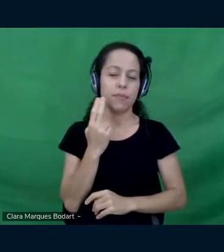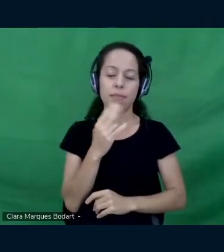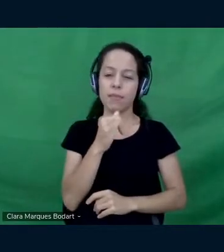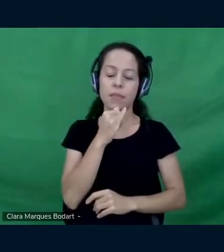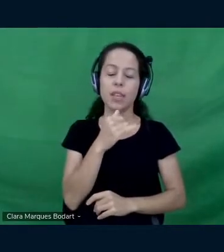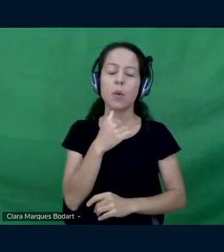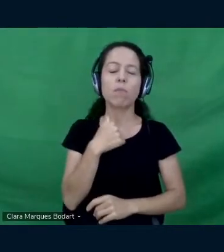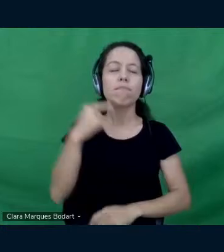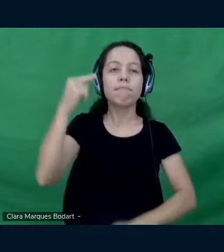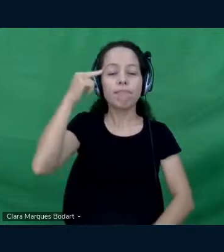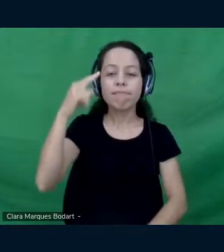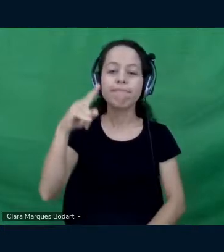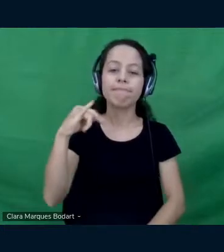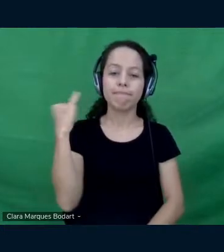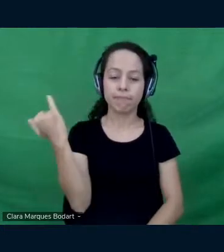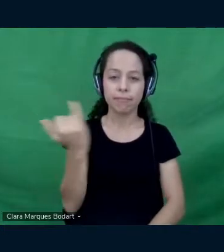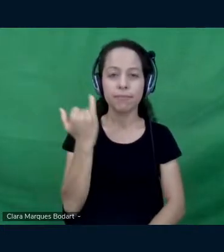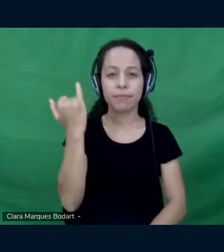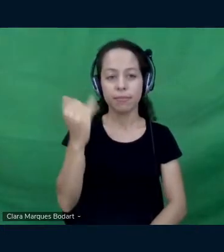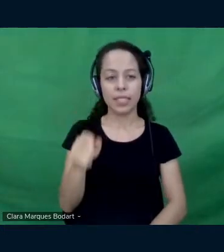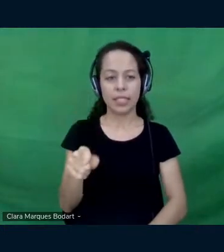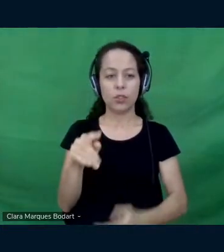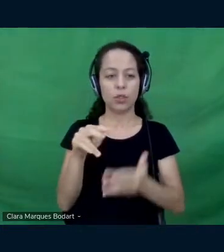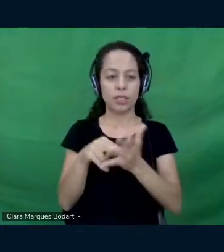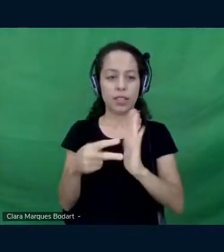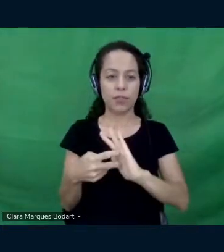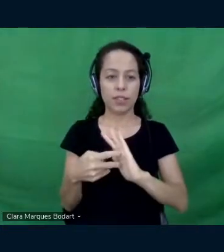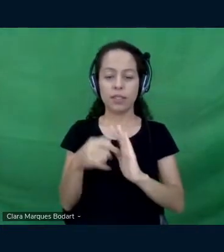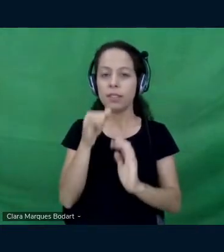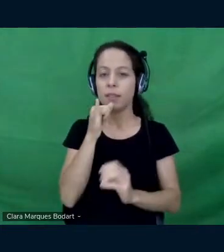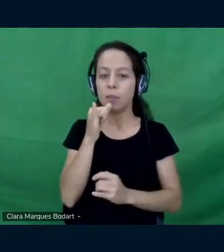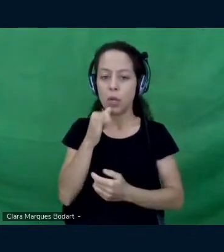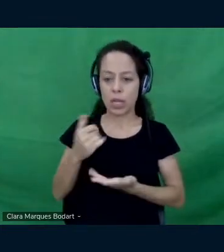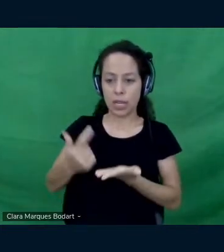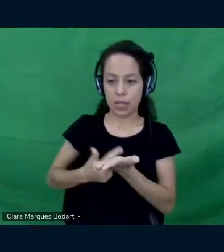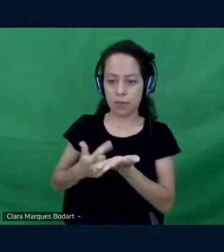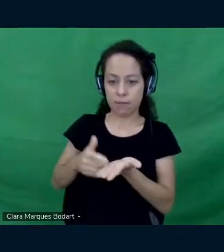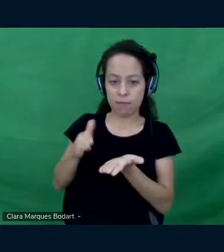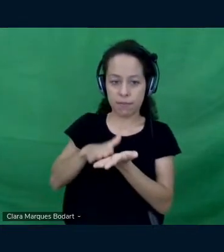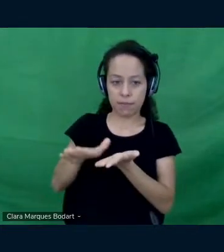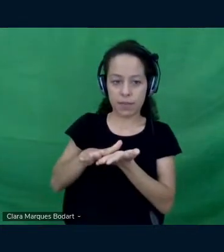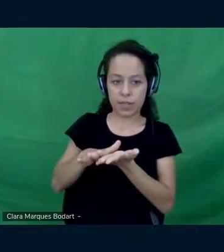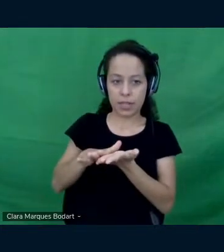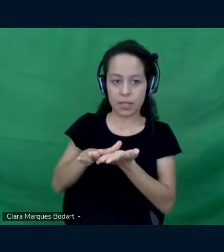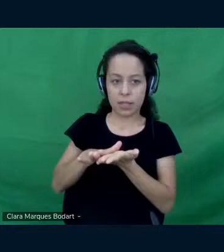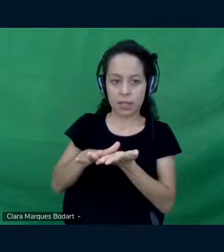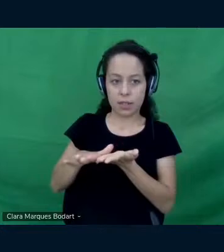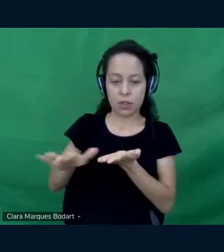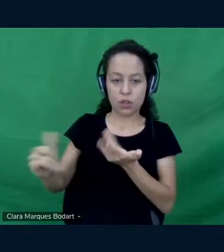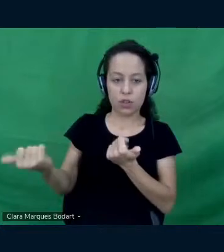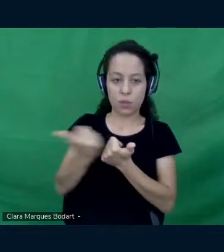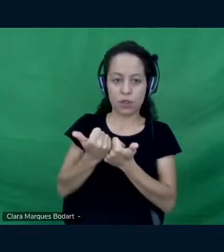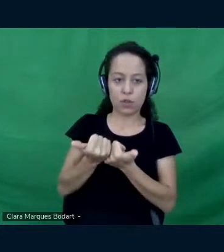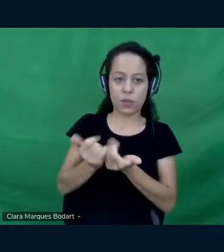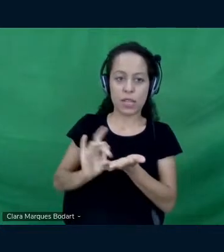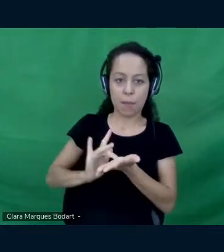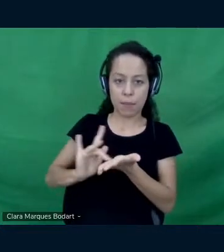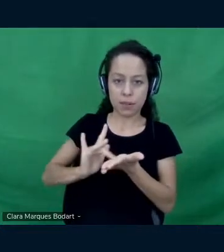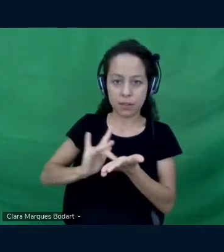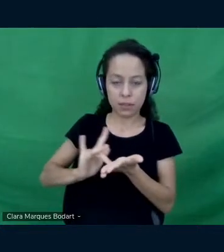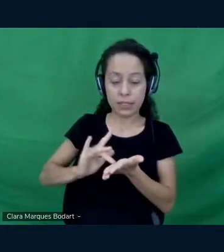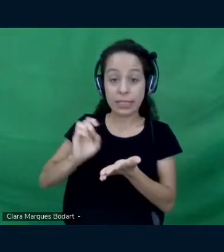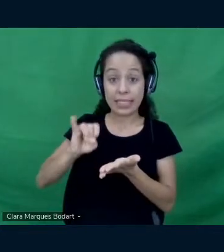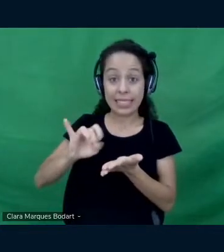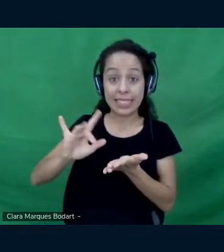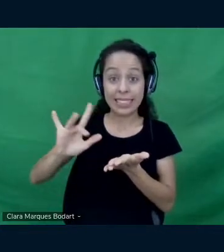bem importante, assim, não significa substituir o livro impresso por um tablet, se o tablet continuar